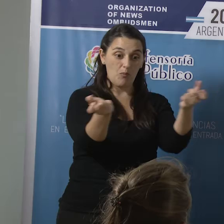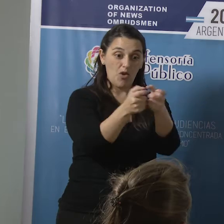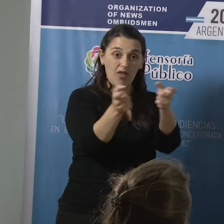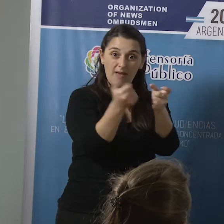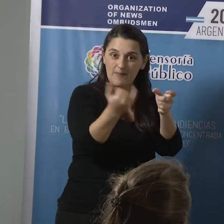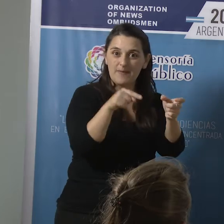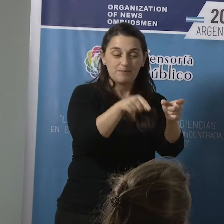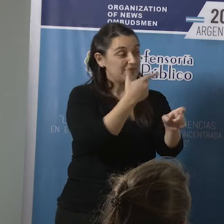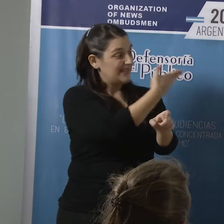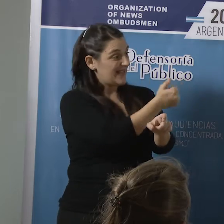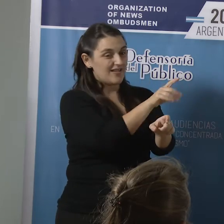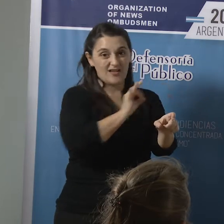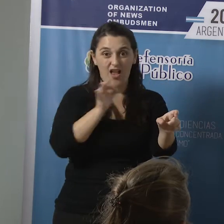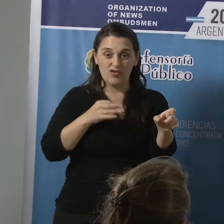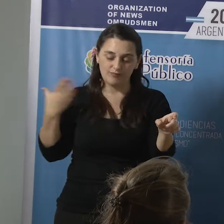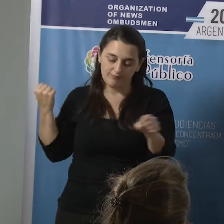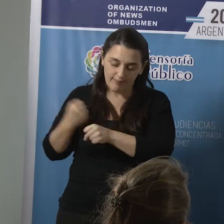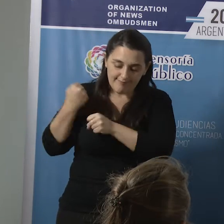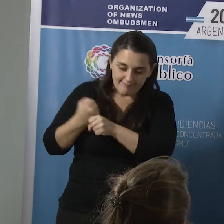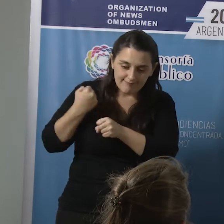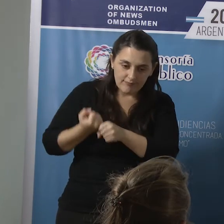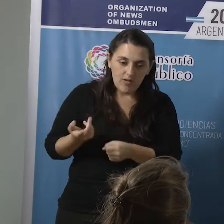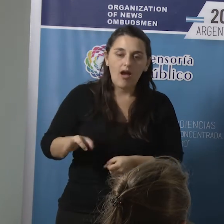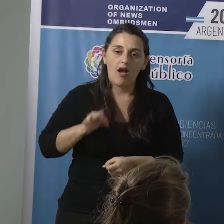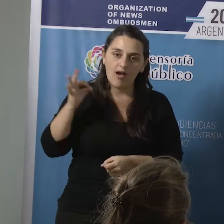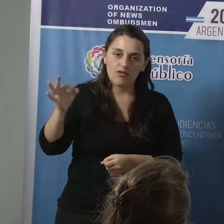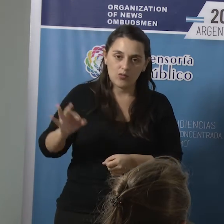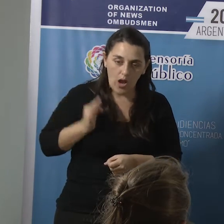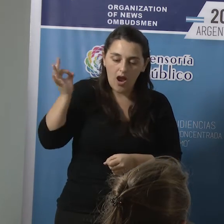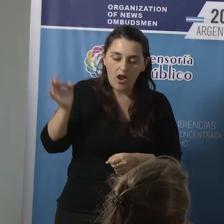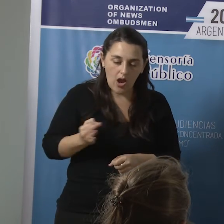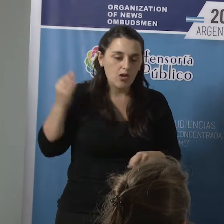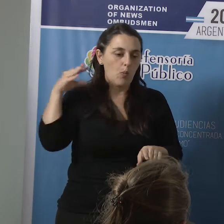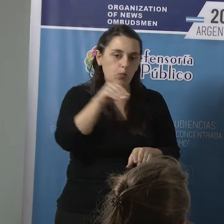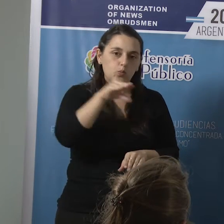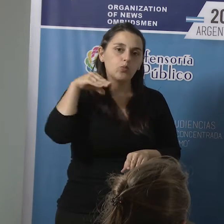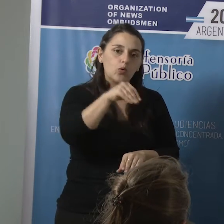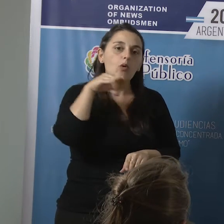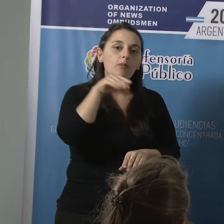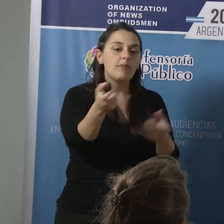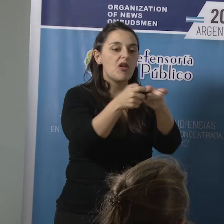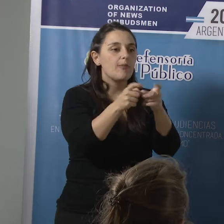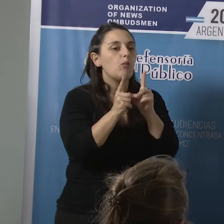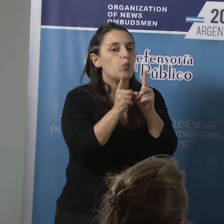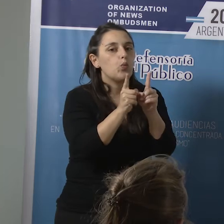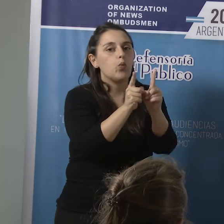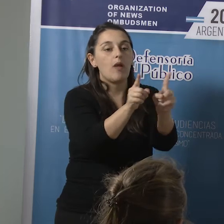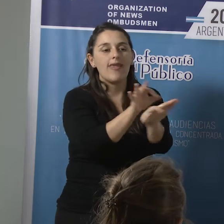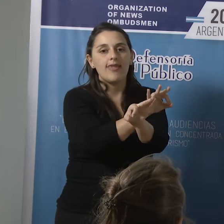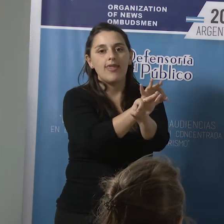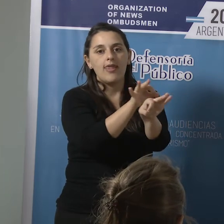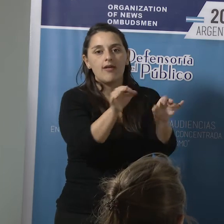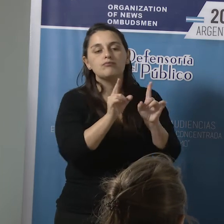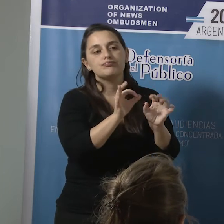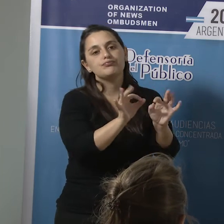que llevo como defensora nos hemos quejado cada año y todavía sigue ahí y no pasa nada. No hay una